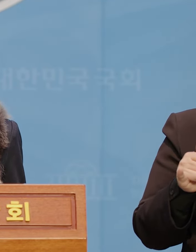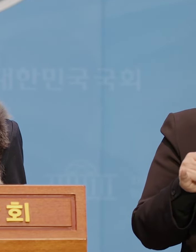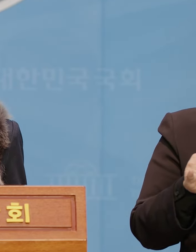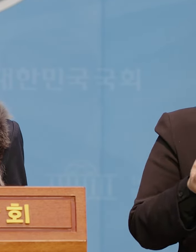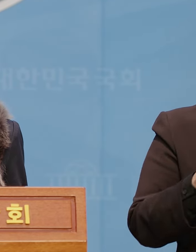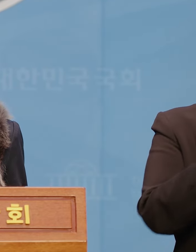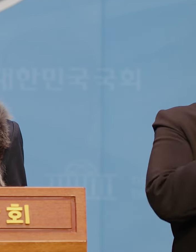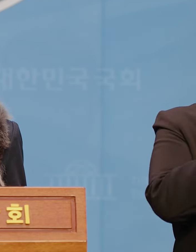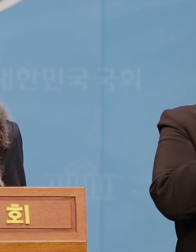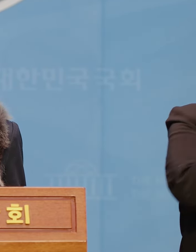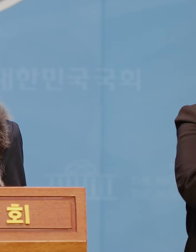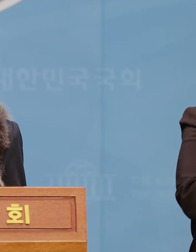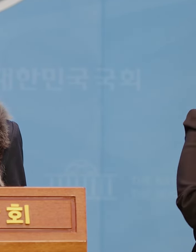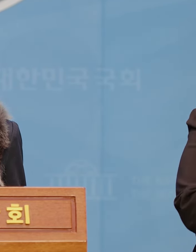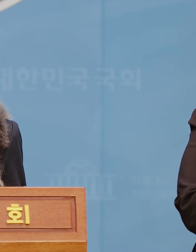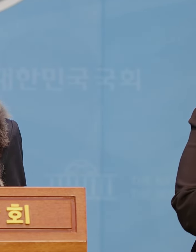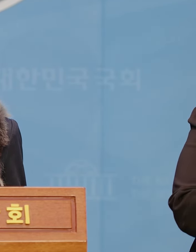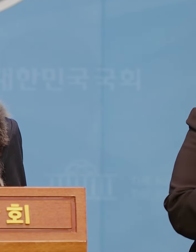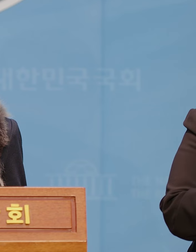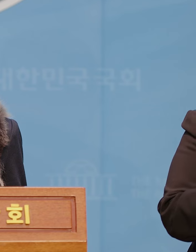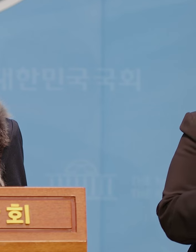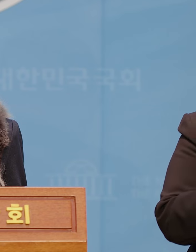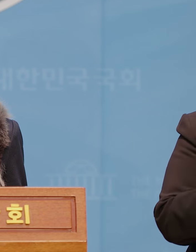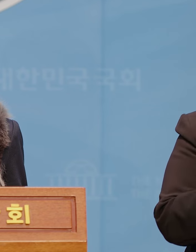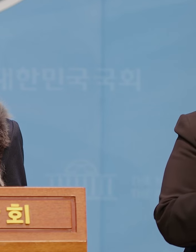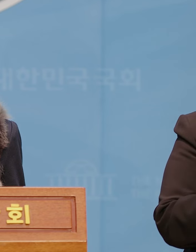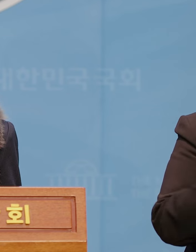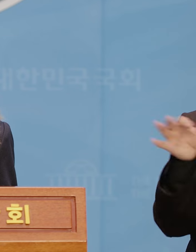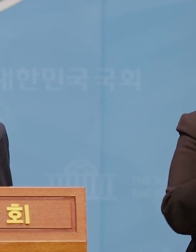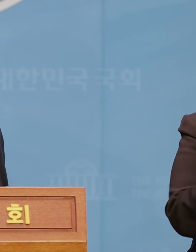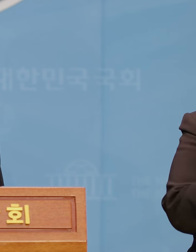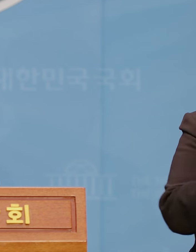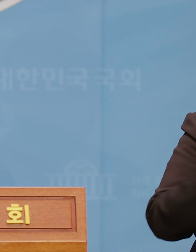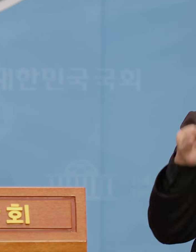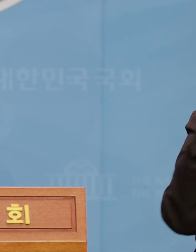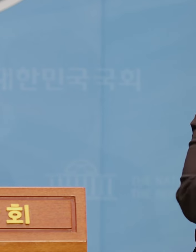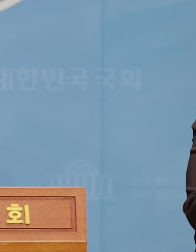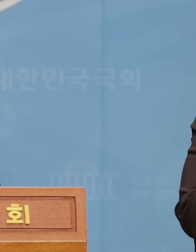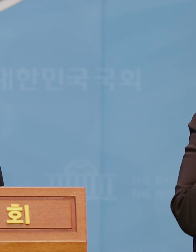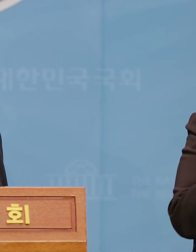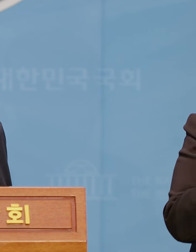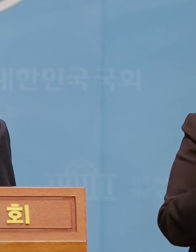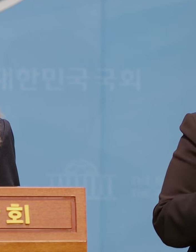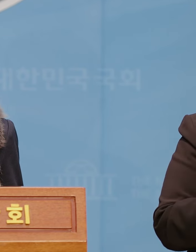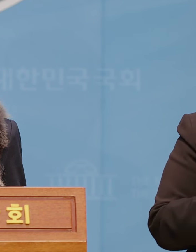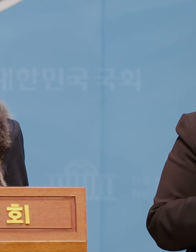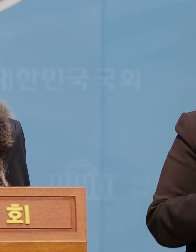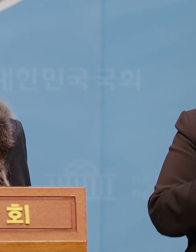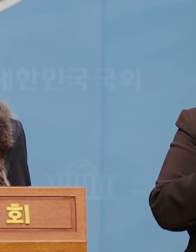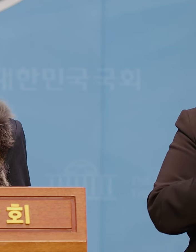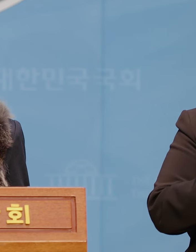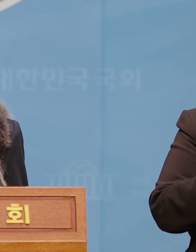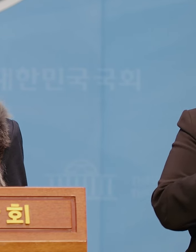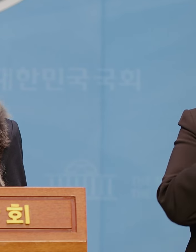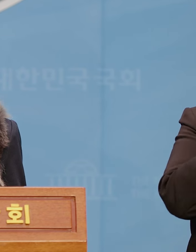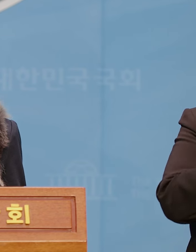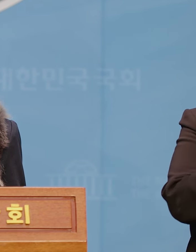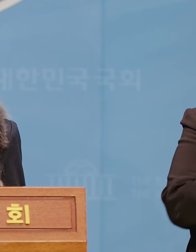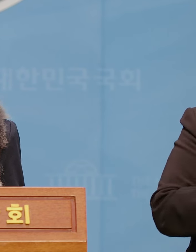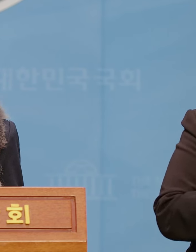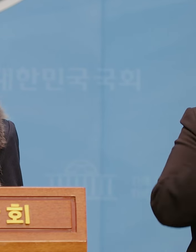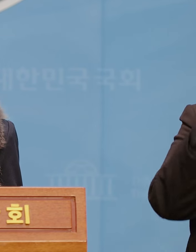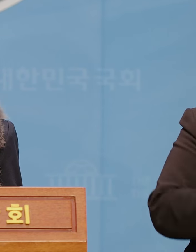가입하면 월 100만 원에 어 연금식으로 돈을 준다고 그러니까 트폰 가입해 달라고 사람을 좀 모아